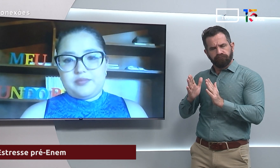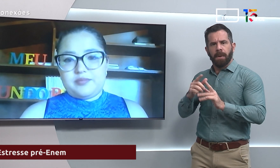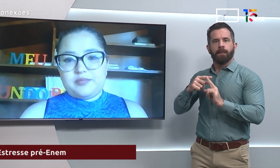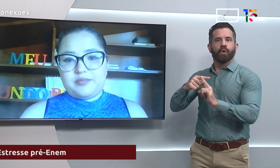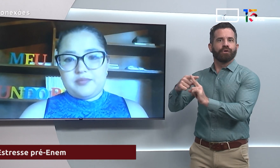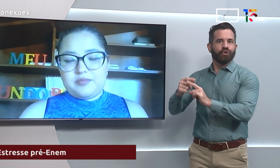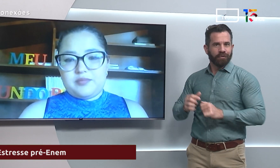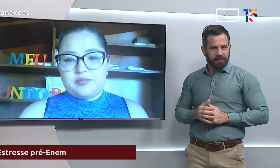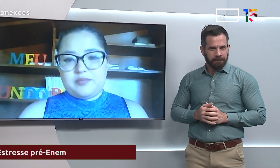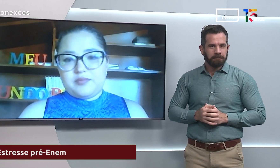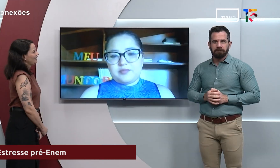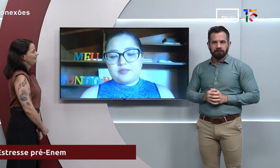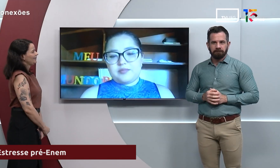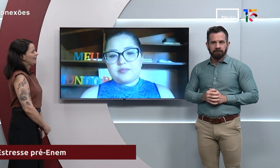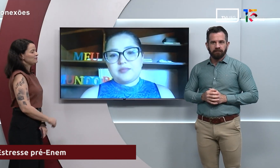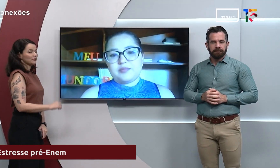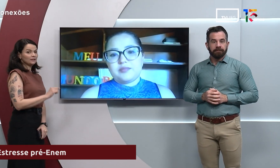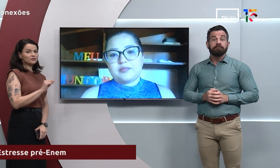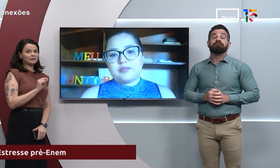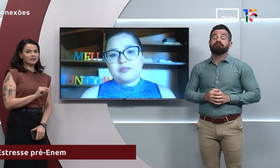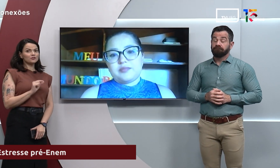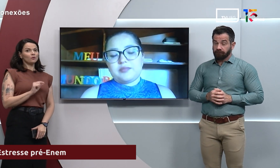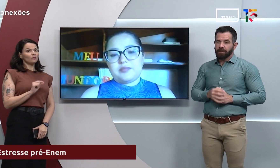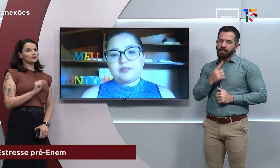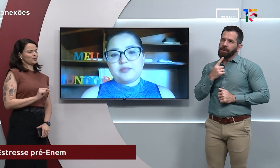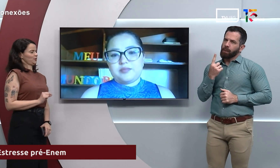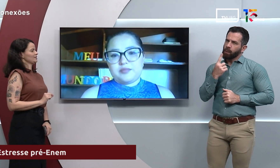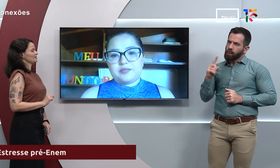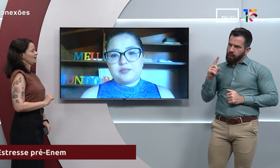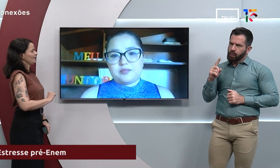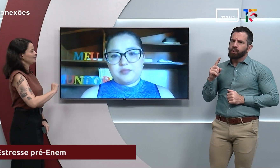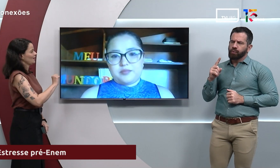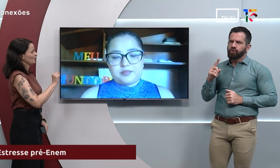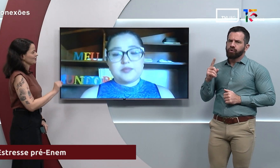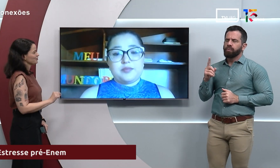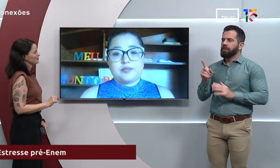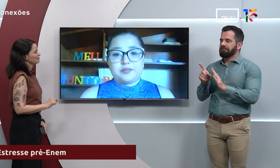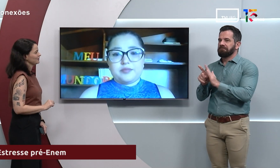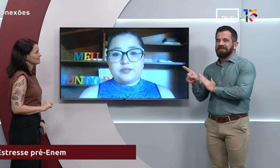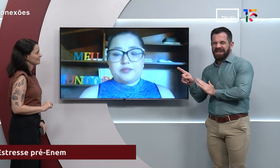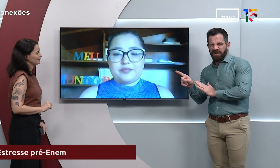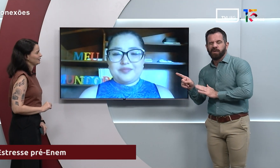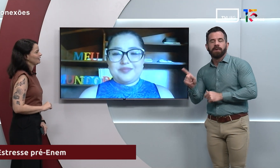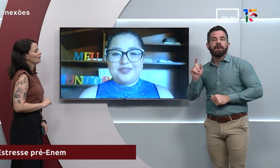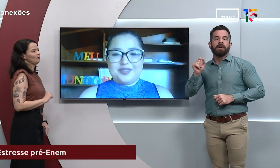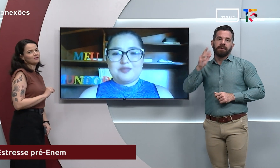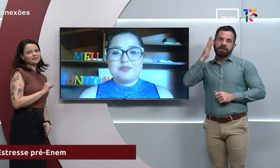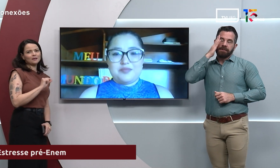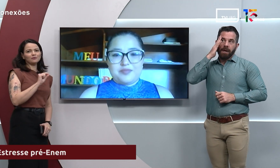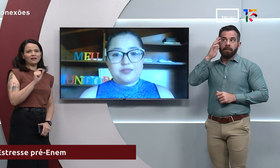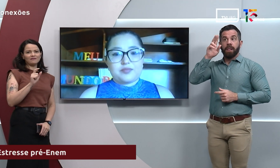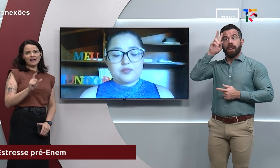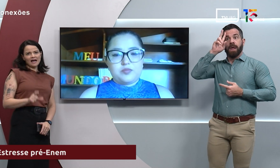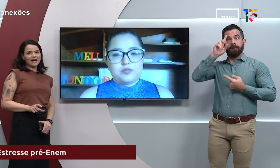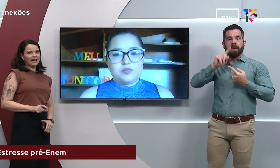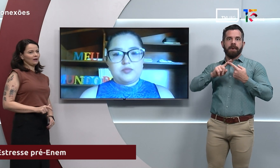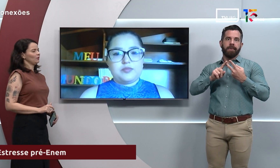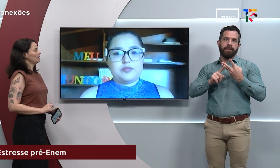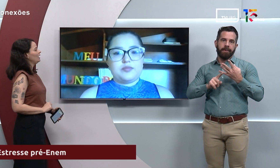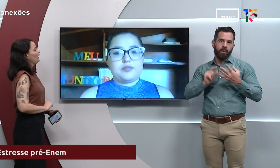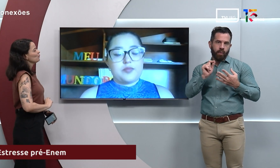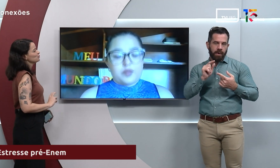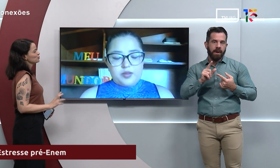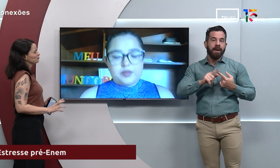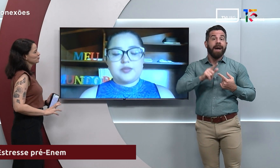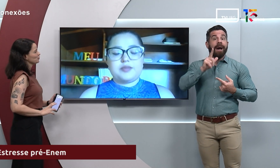para a gente finalizar, Glenda, é importante lembrar de algumas coisas, né, na hora de ir para o exame, como, por exemplo, levar